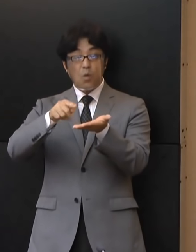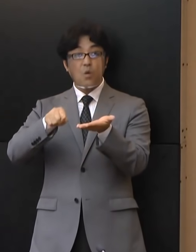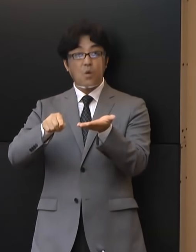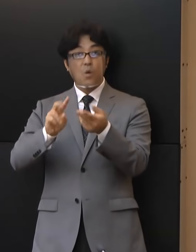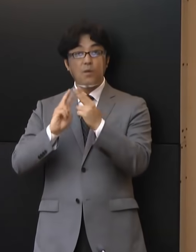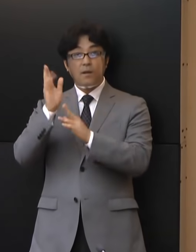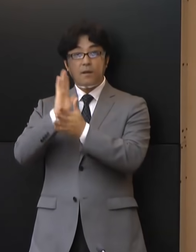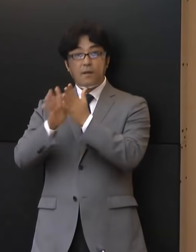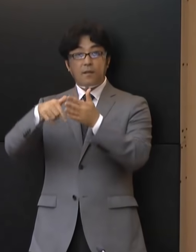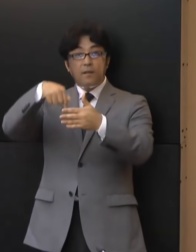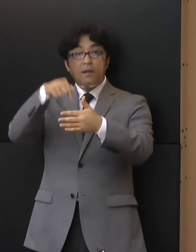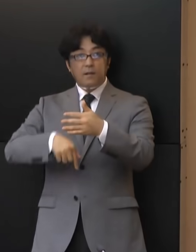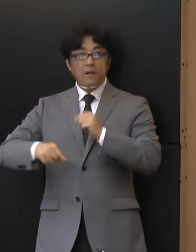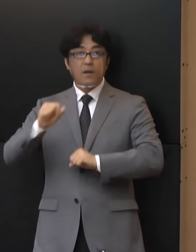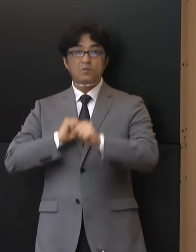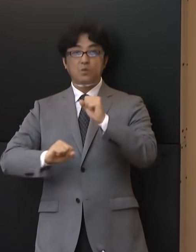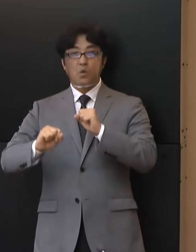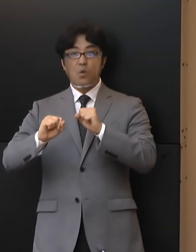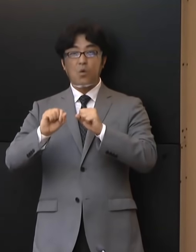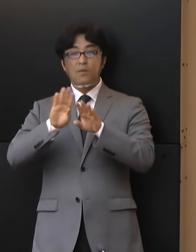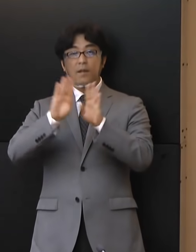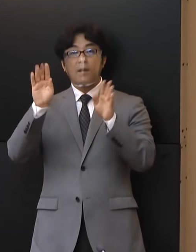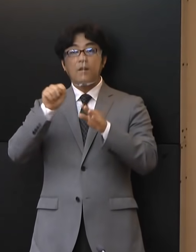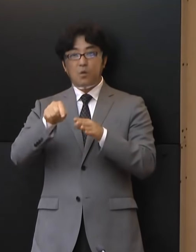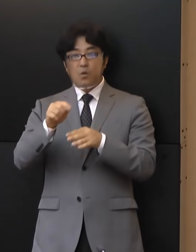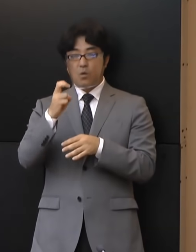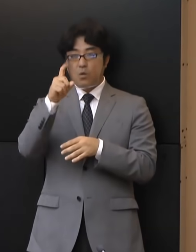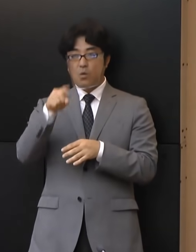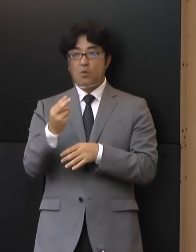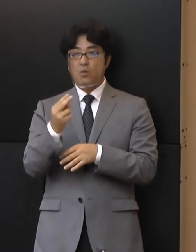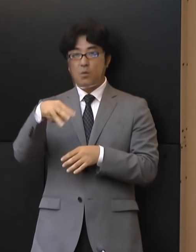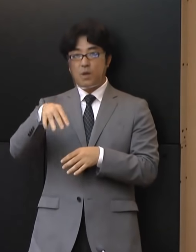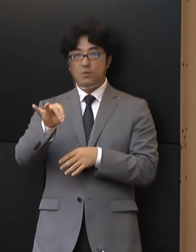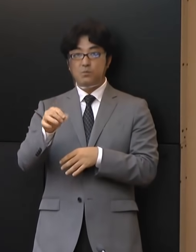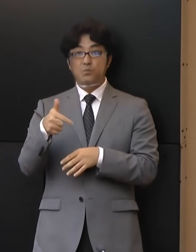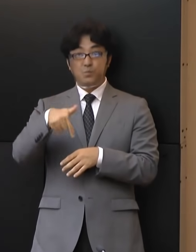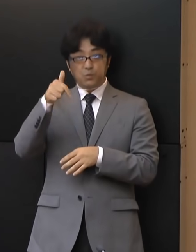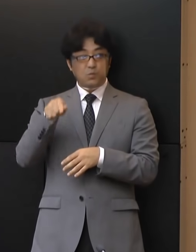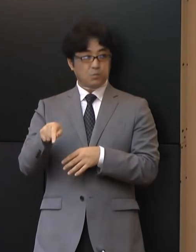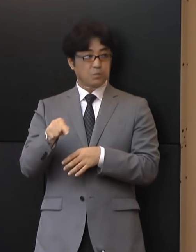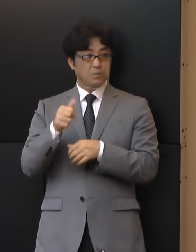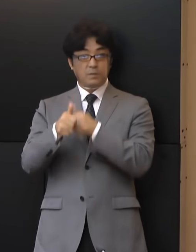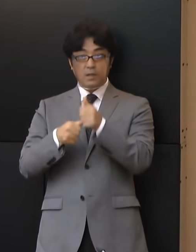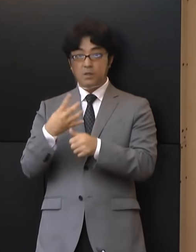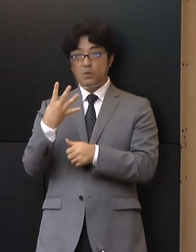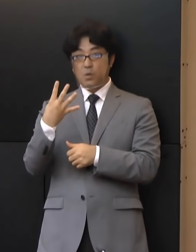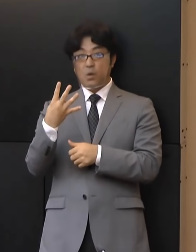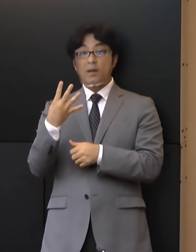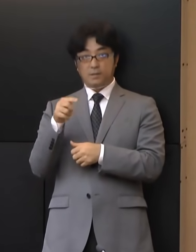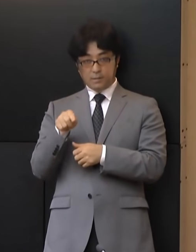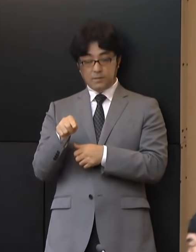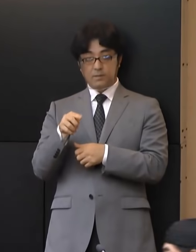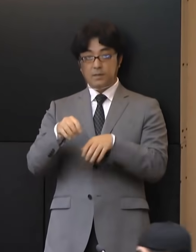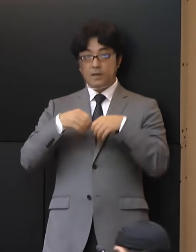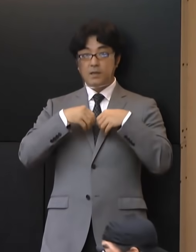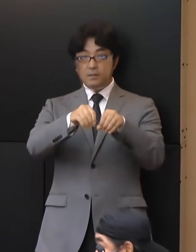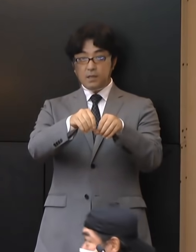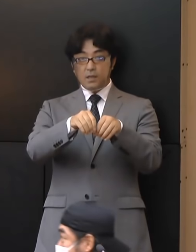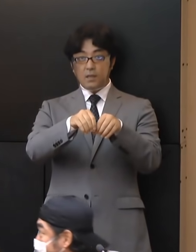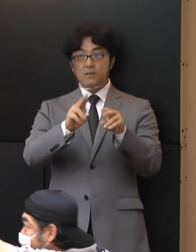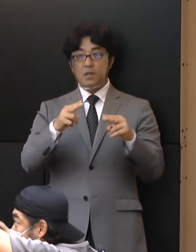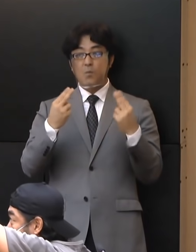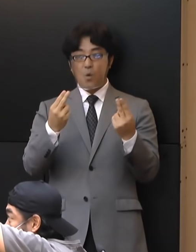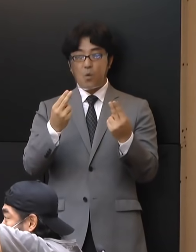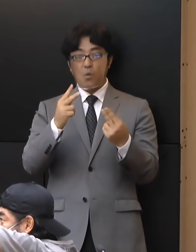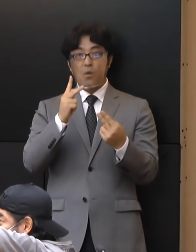における活動再開のロードマップというものが、第6回の沖縄県新型コロナウイルス感染症対策専門家会議で